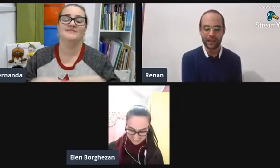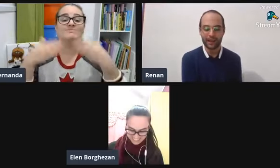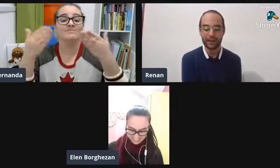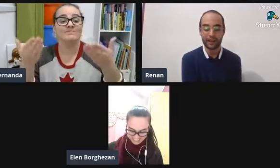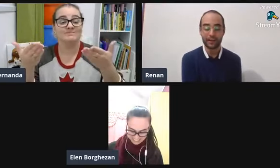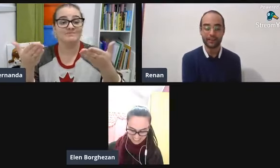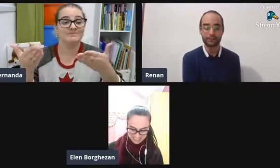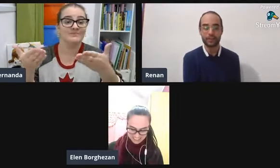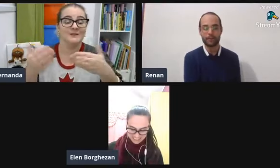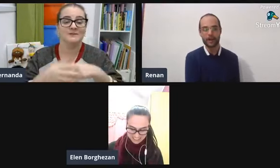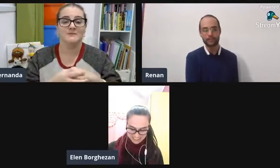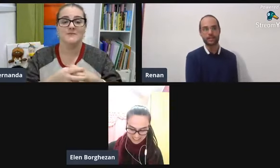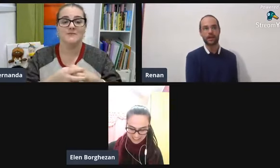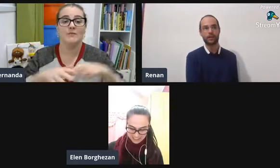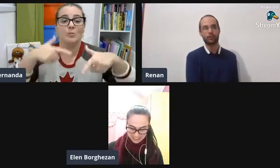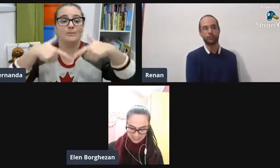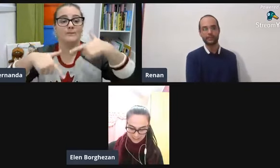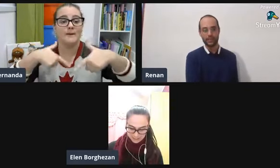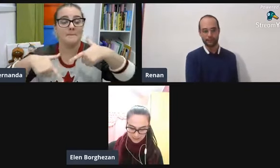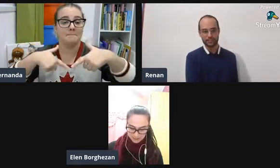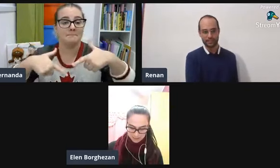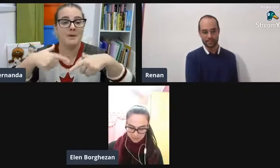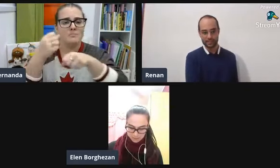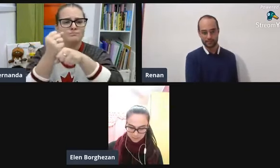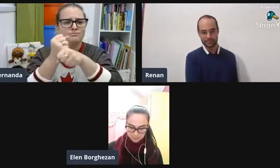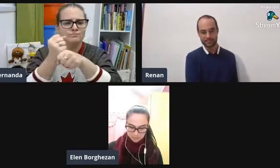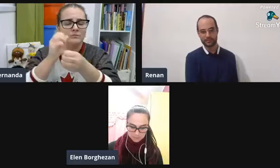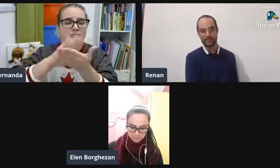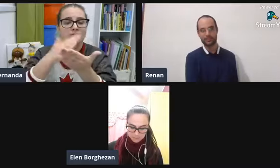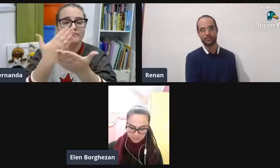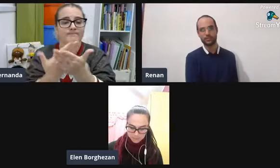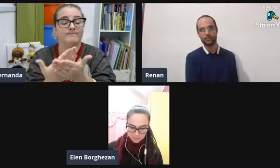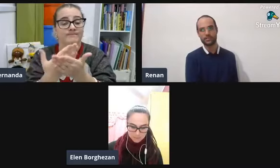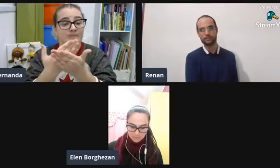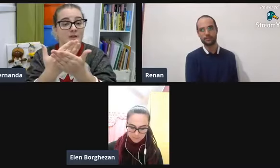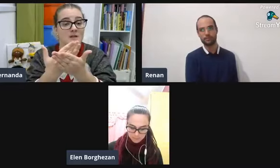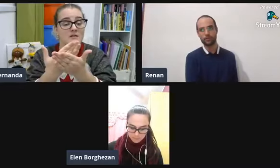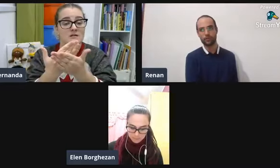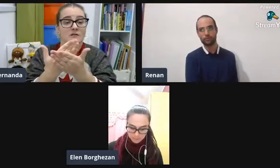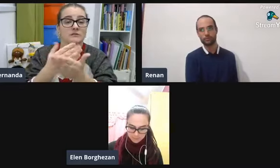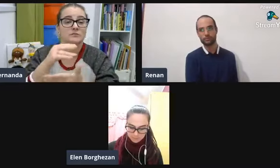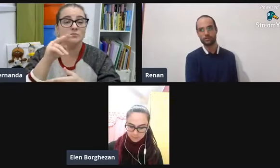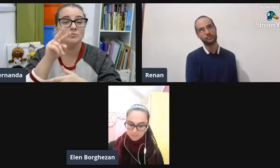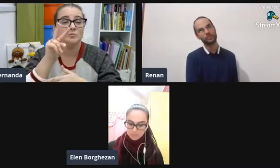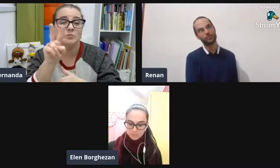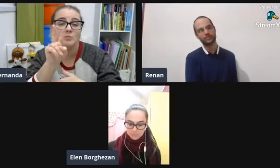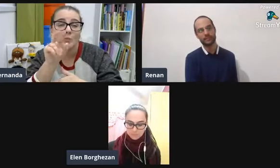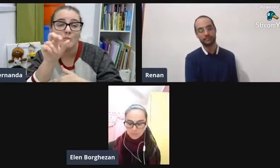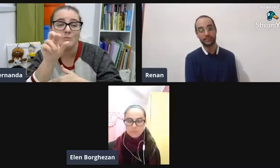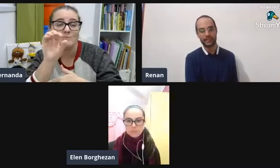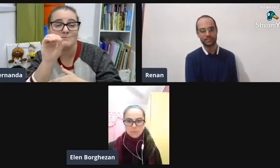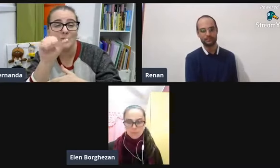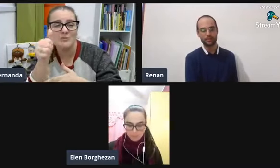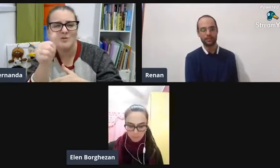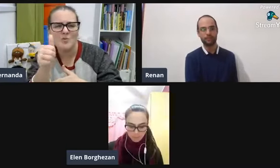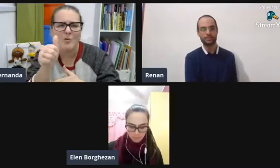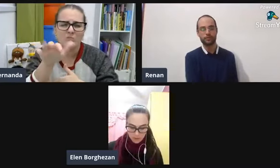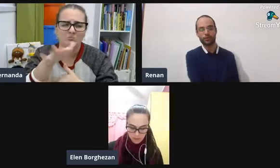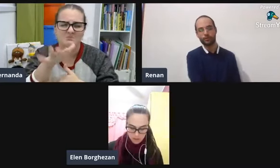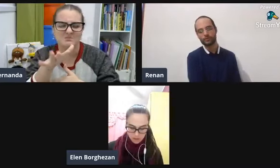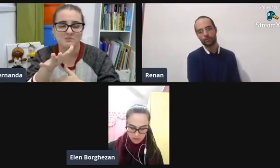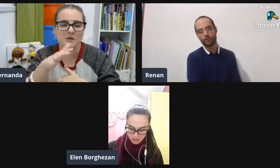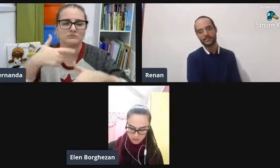Então, eu trabalho já como intérprete de Libras desde 2011, 2012, na verdade.